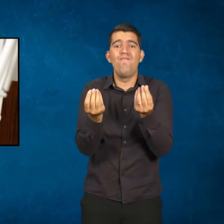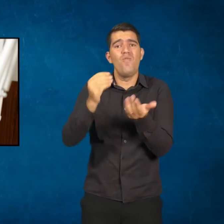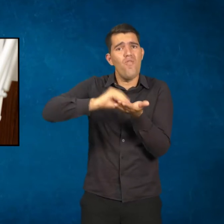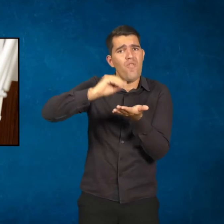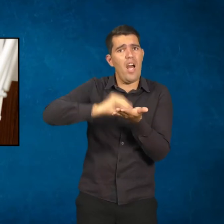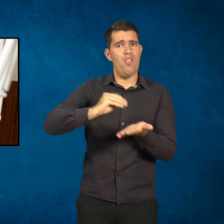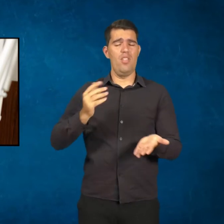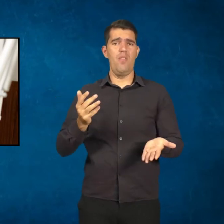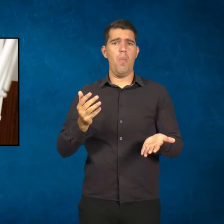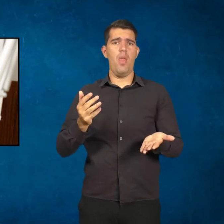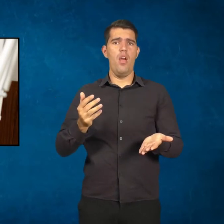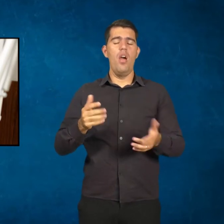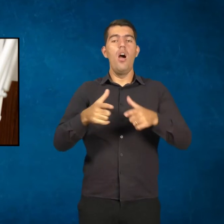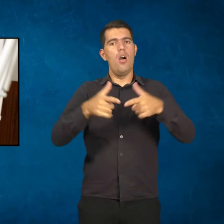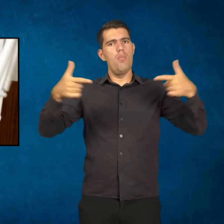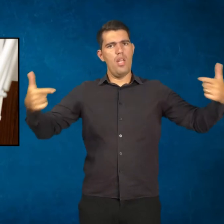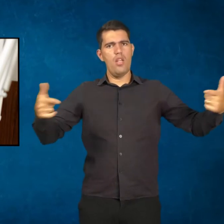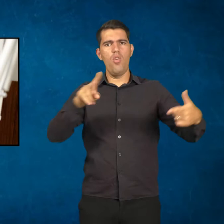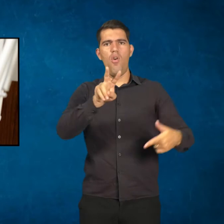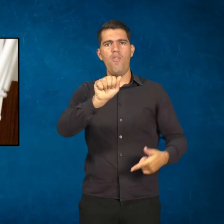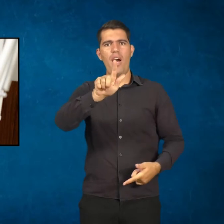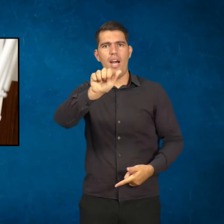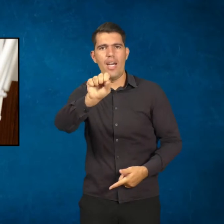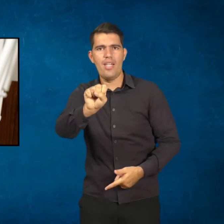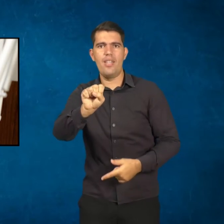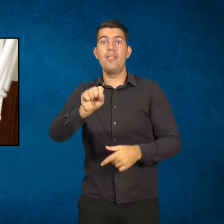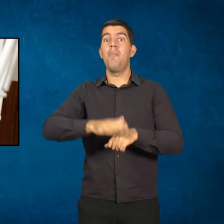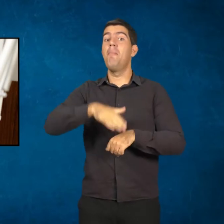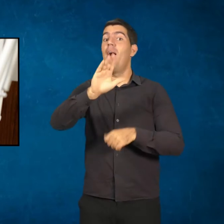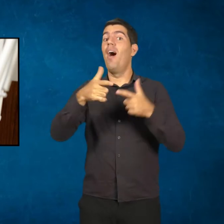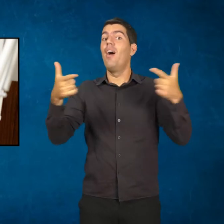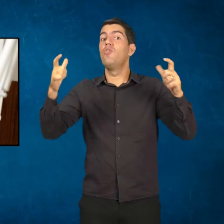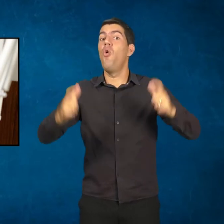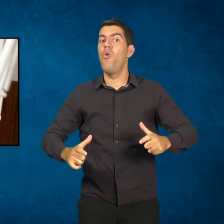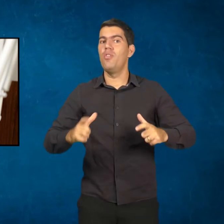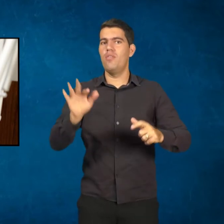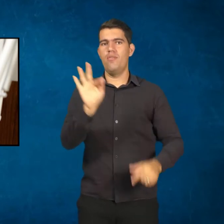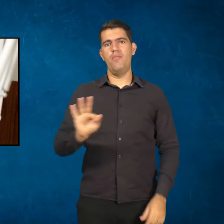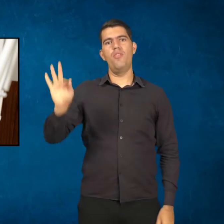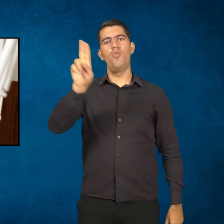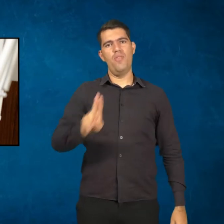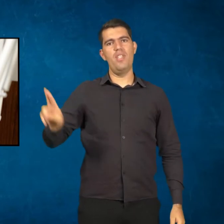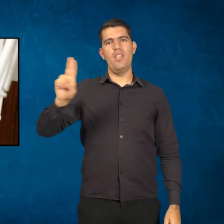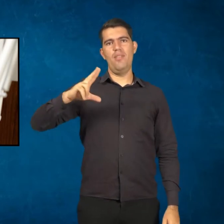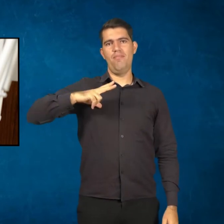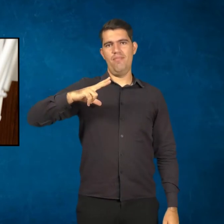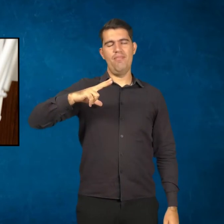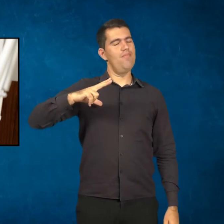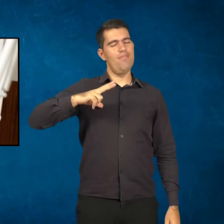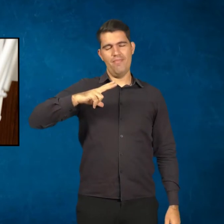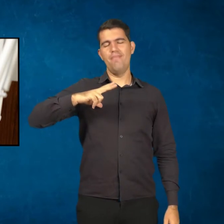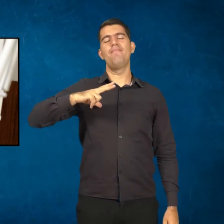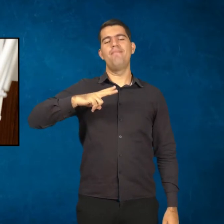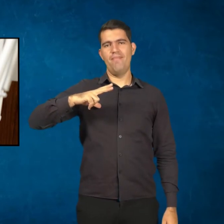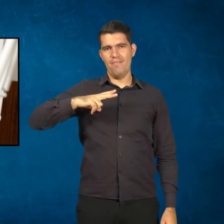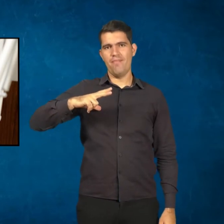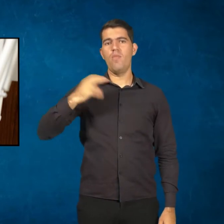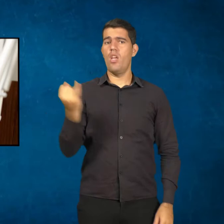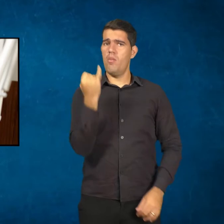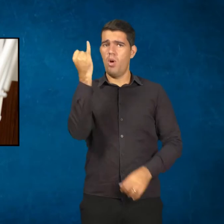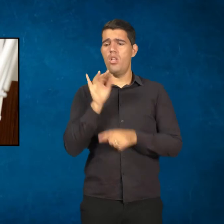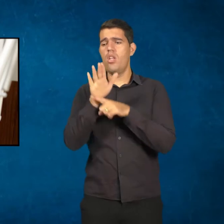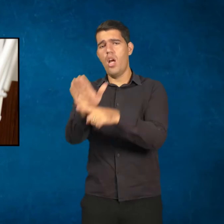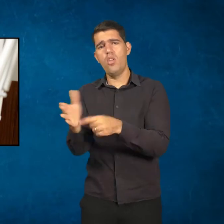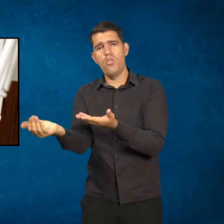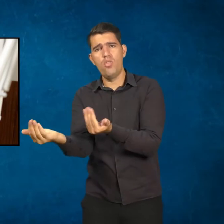afirmou que há nove vagas em faculdades privadas que foi importante para o jovem mas completamente